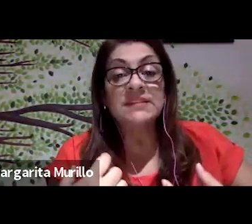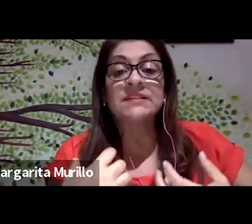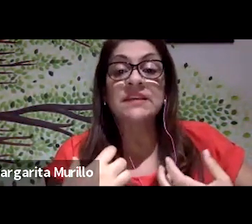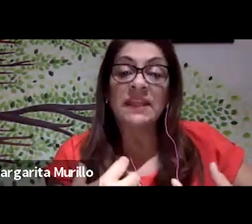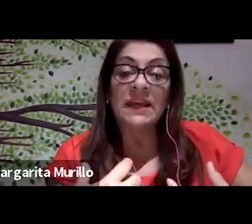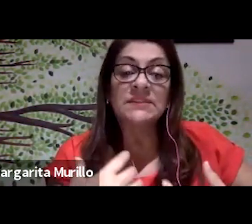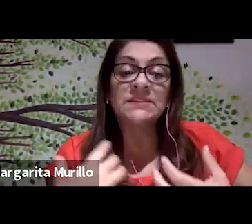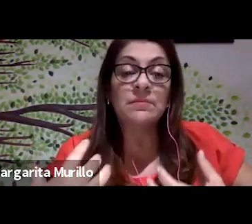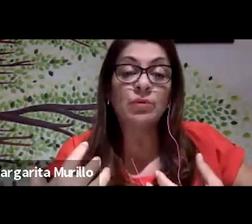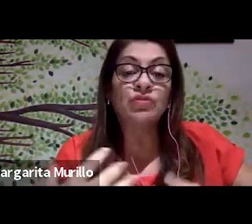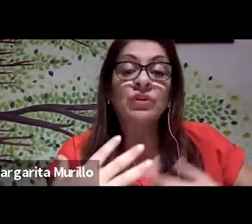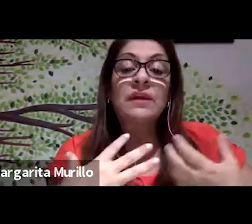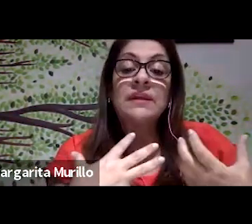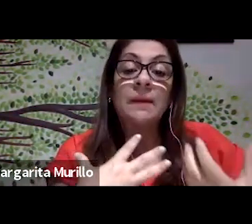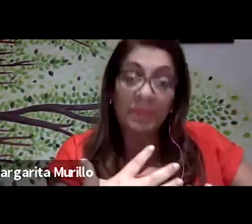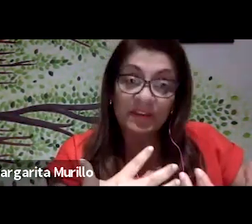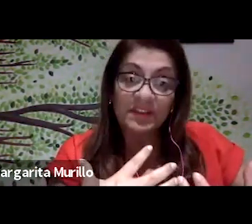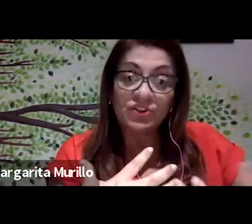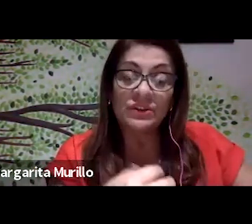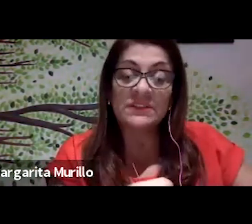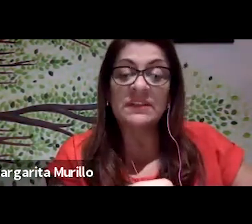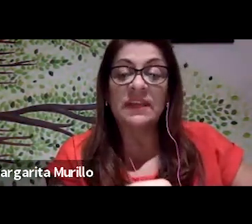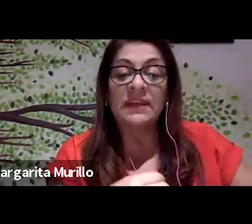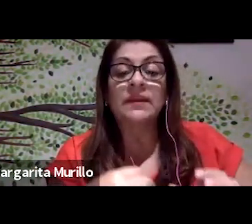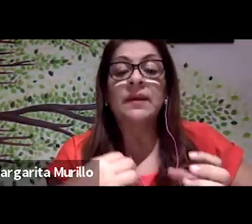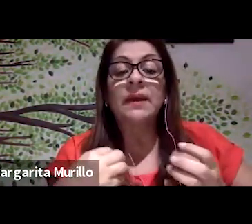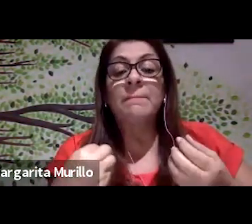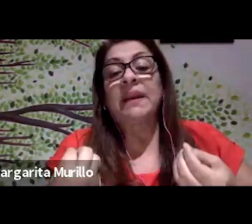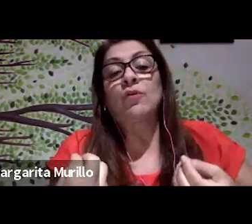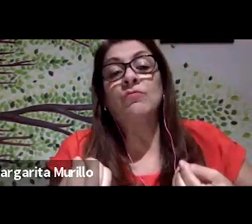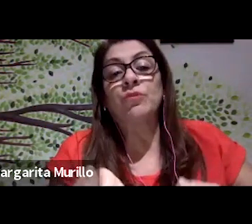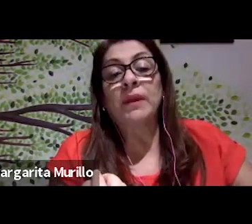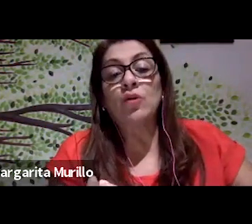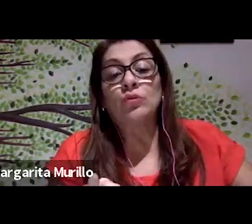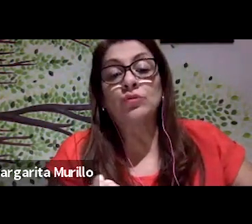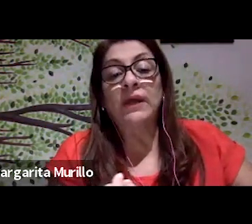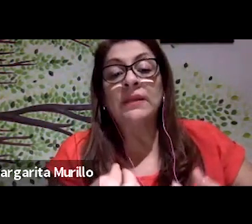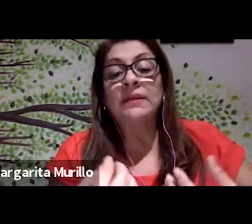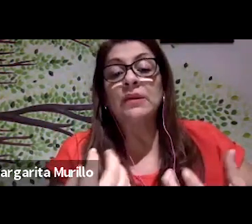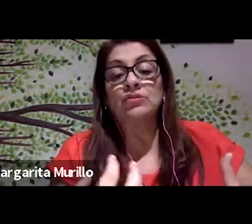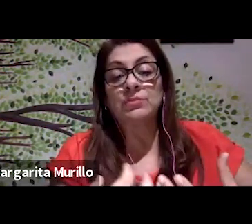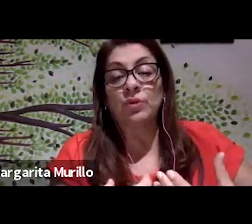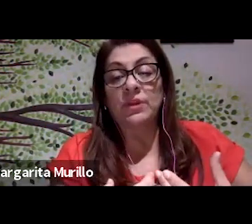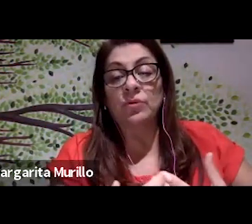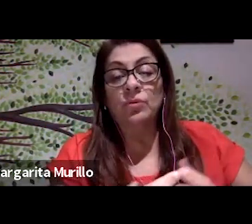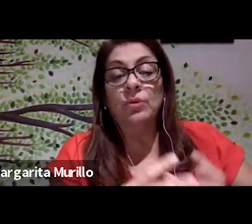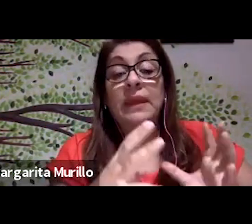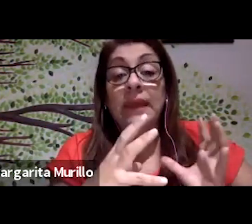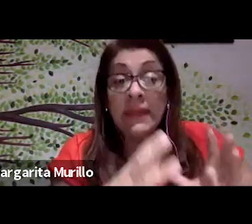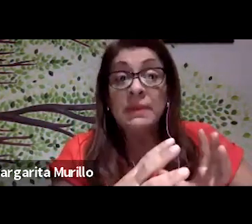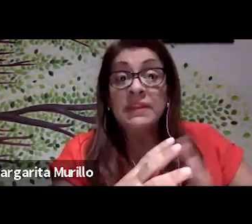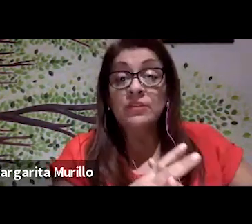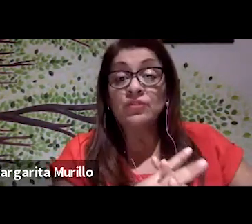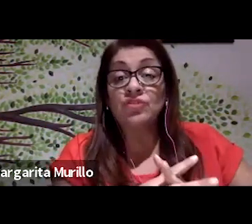creencias ideas símbolos y apreciaciones se integran para conformar lo cultural y lo simbólico